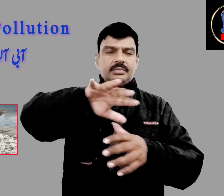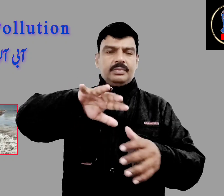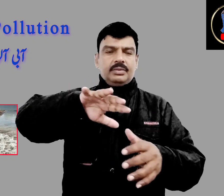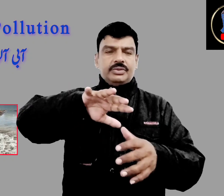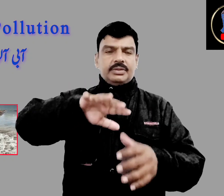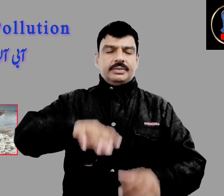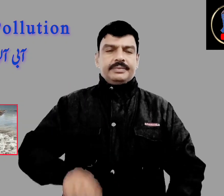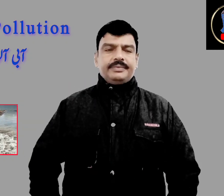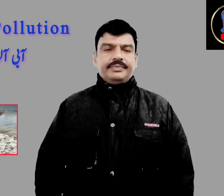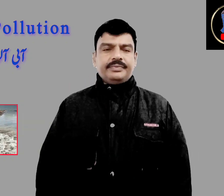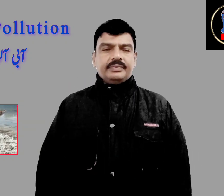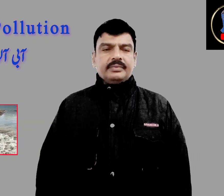पोल्यूशन।